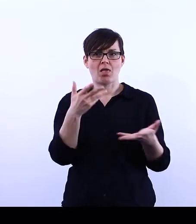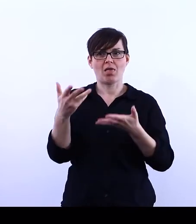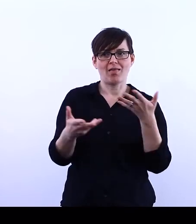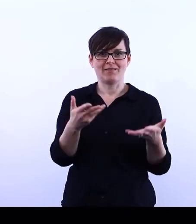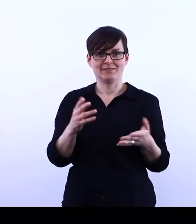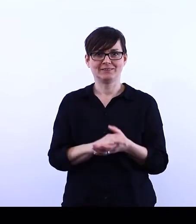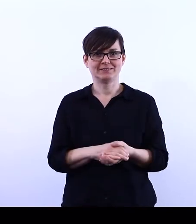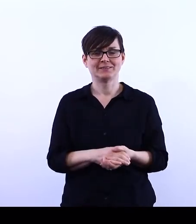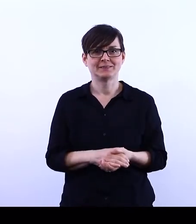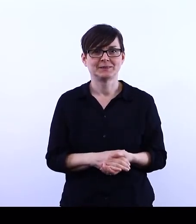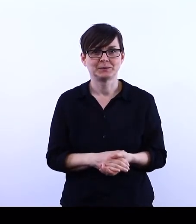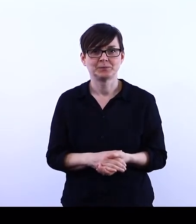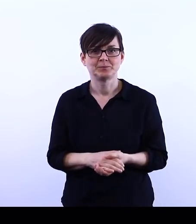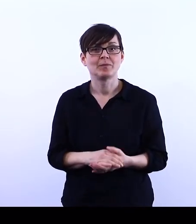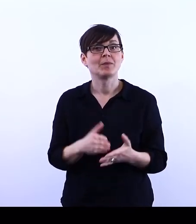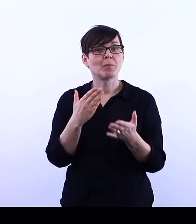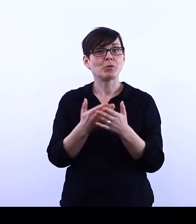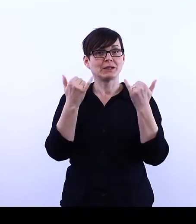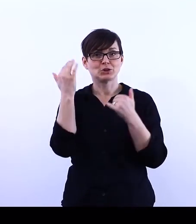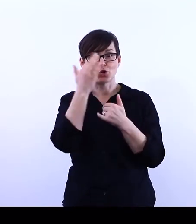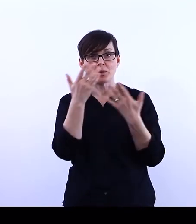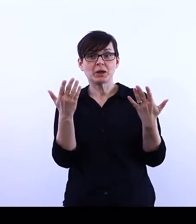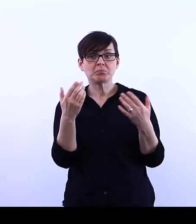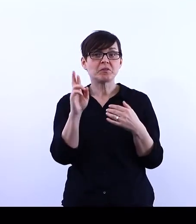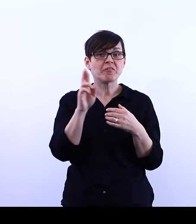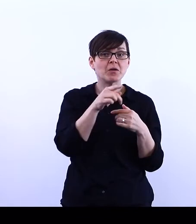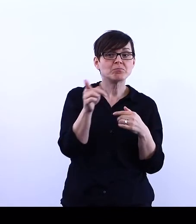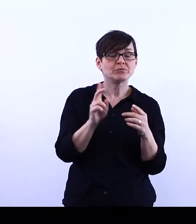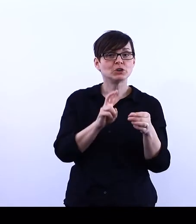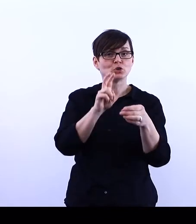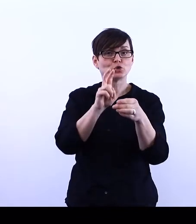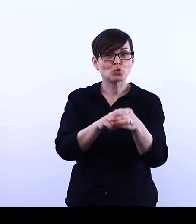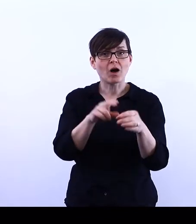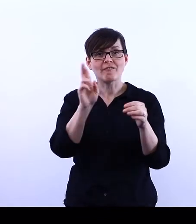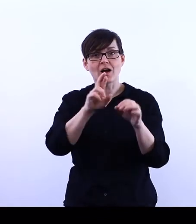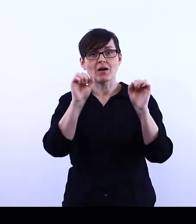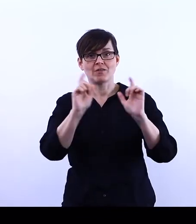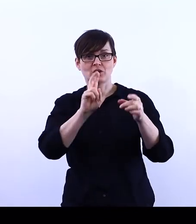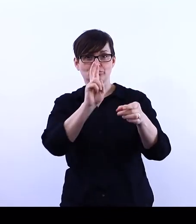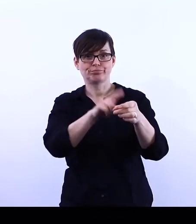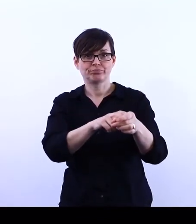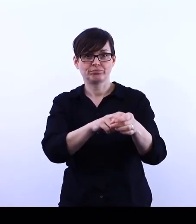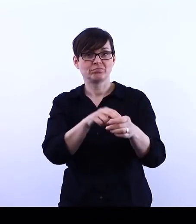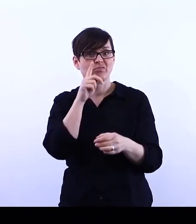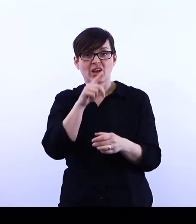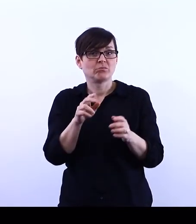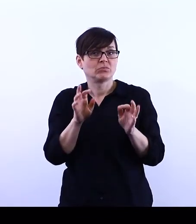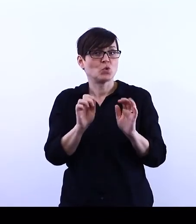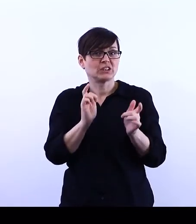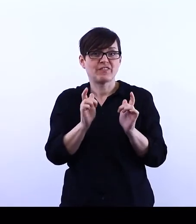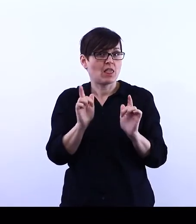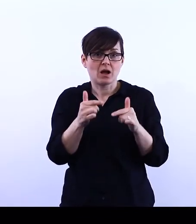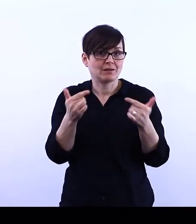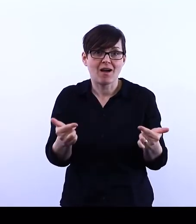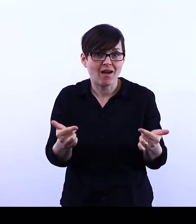Also jetzt ist es vielleicht doch eher die Frage, wer hat Zugang zu Veranstaltungen, wenn man eben doch nicht das WLAN hat,